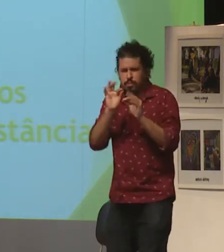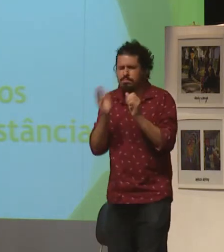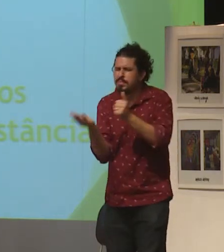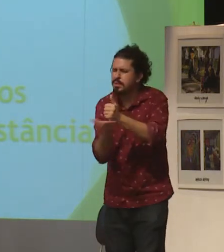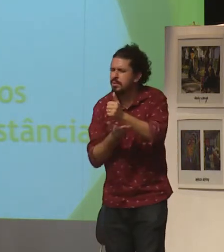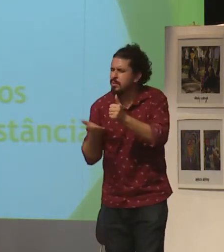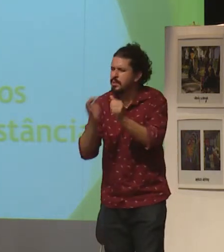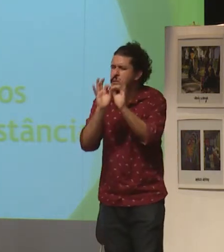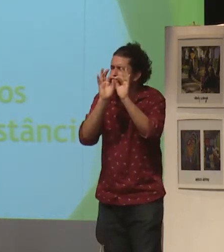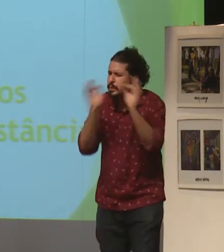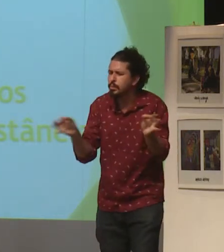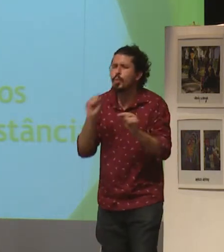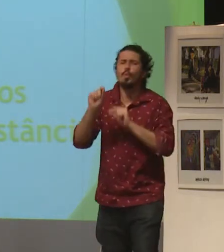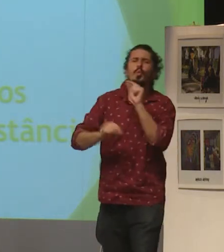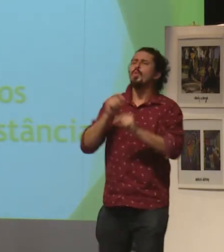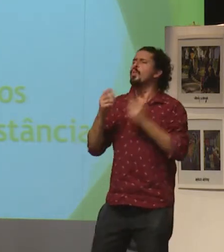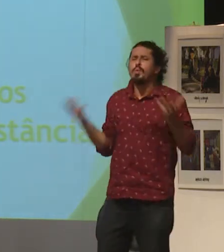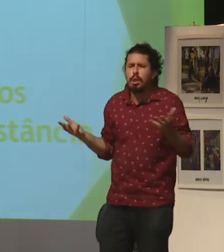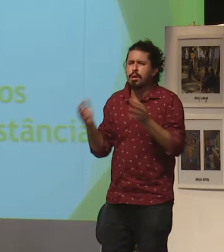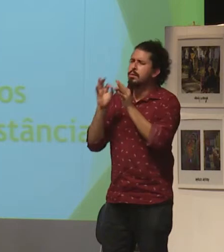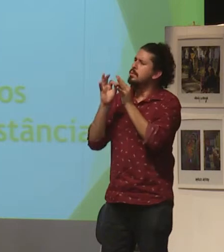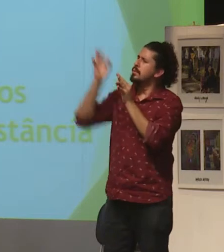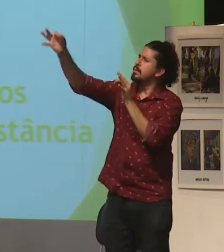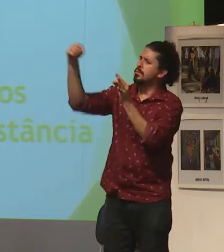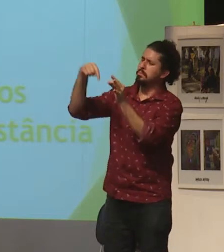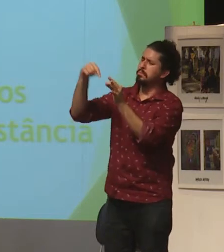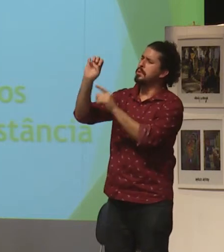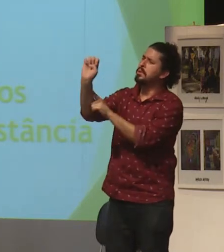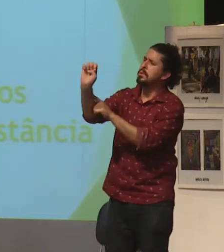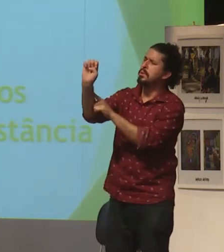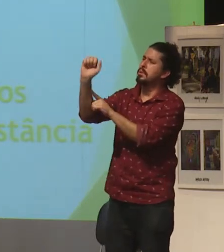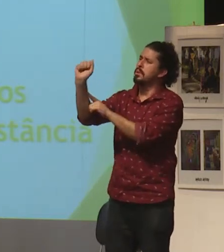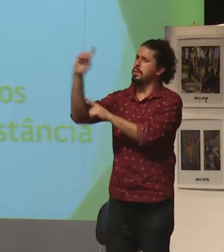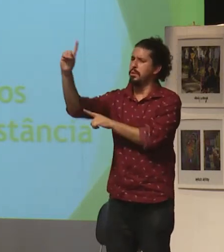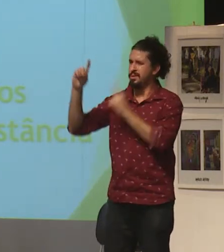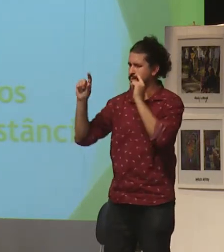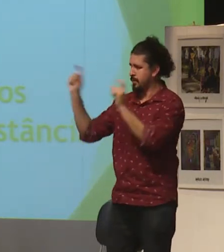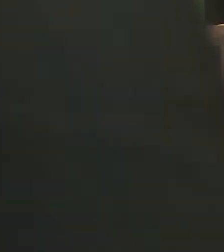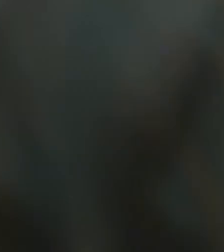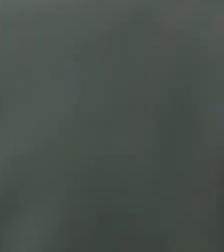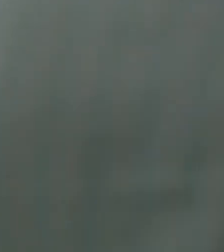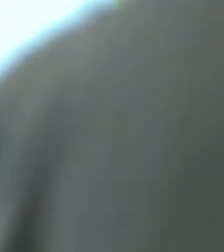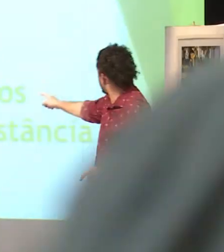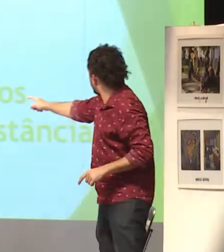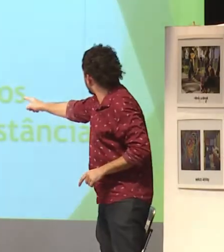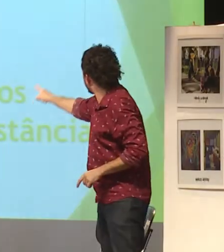Eu vou fazer um breve resumo, uma coisa bem básica aqui para explicar para vocês como funciona o ensino à distância, o EAD.